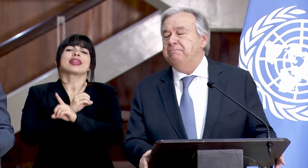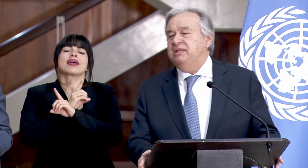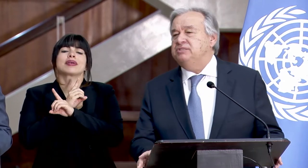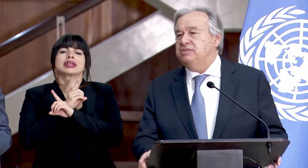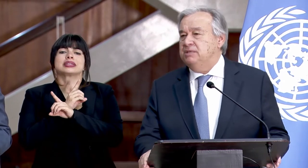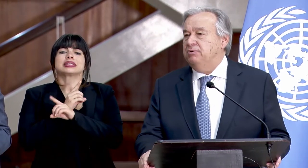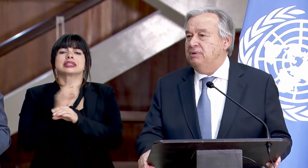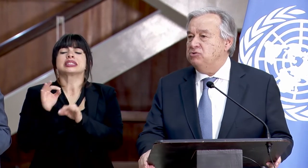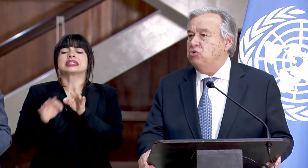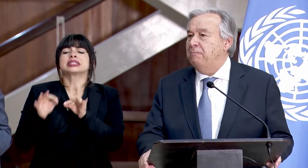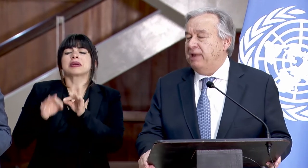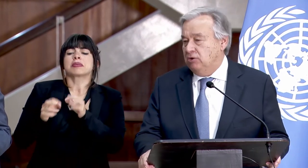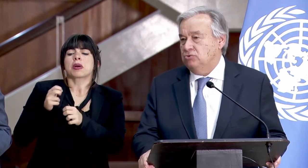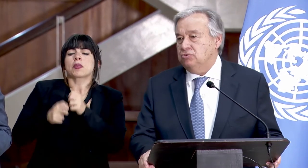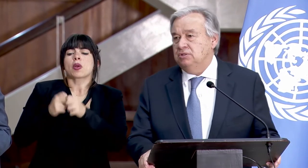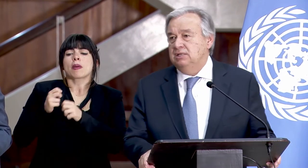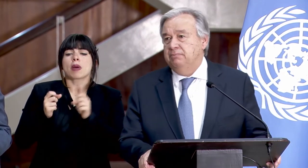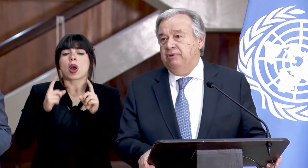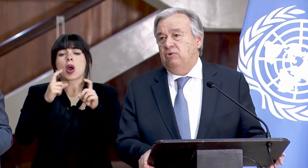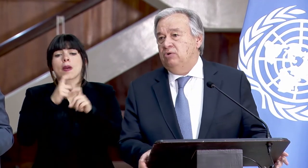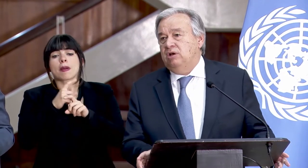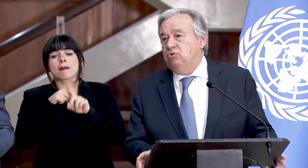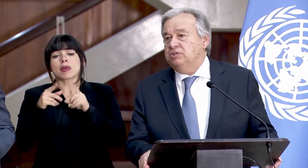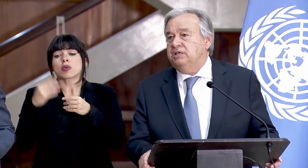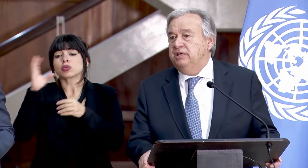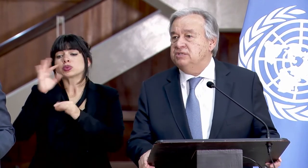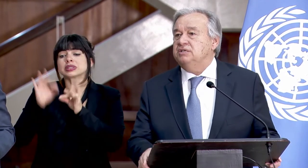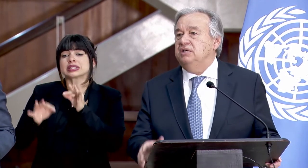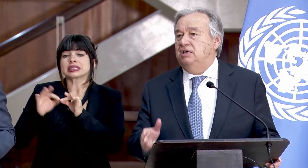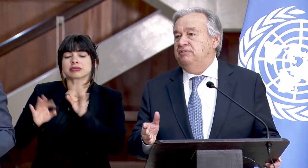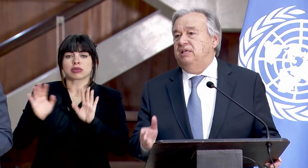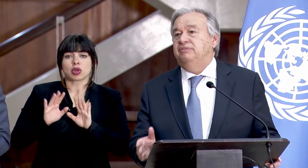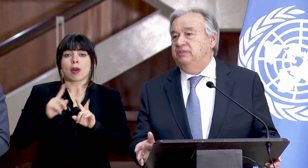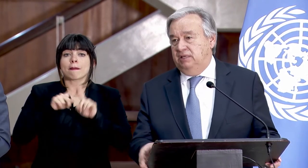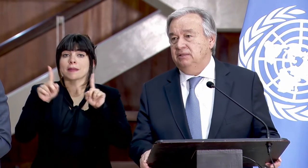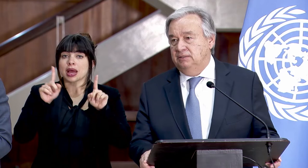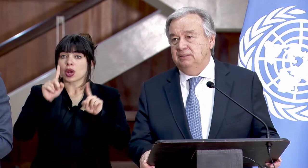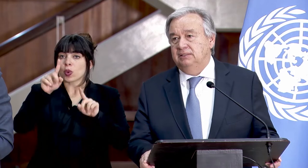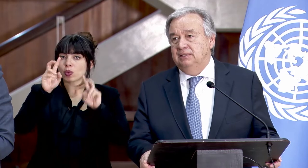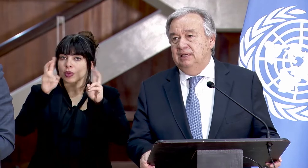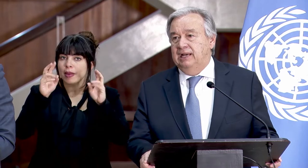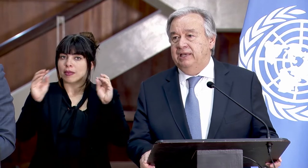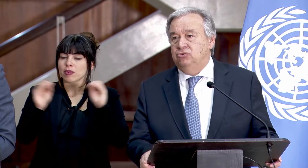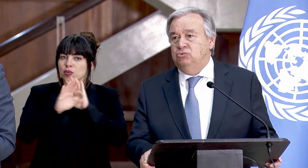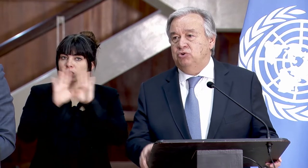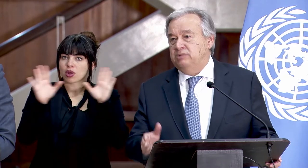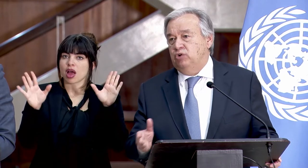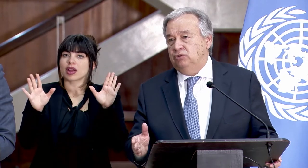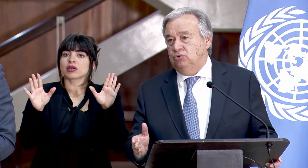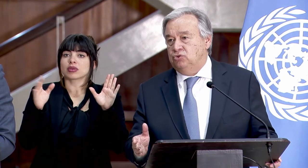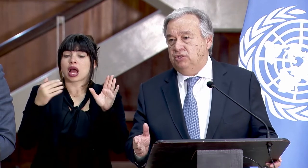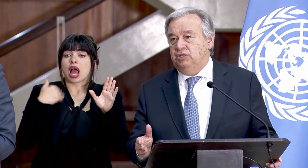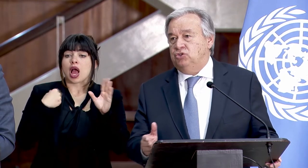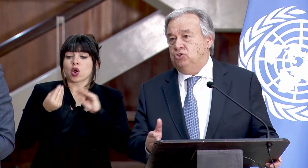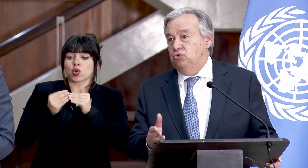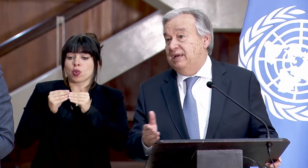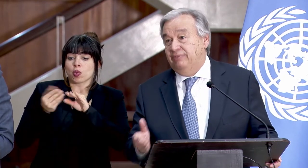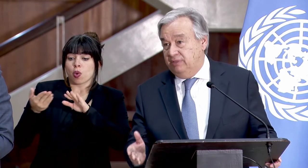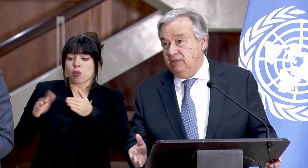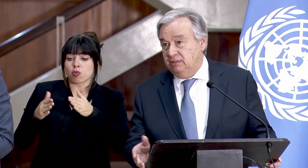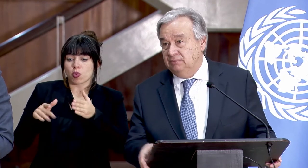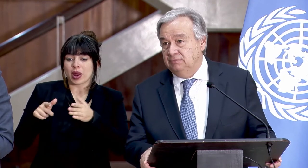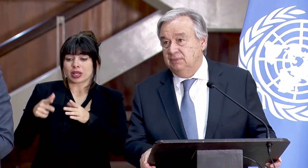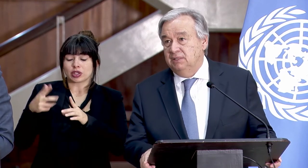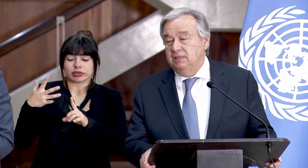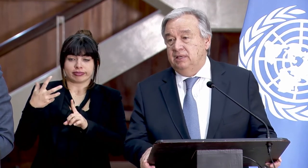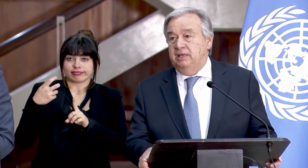análisis simplistas de problemas complejos, pero hay una cosa que es evidente. Hay un número de muertos que es